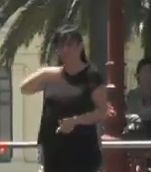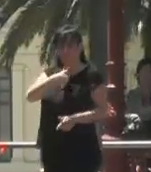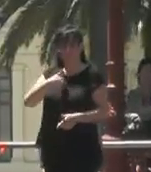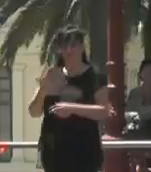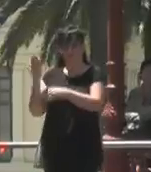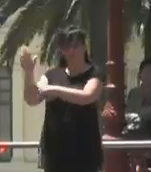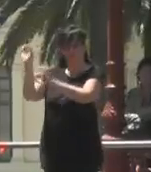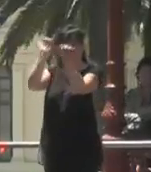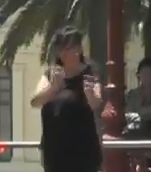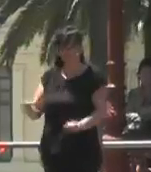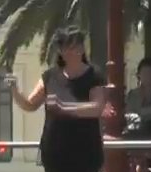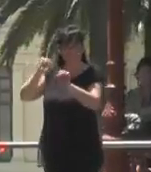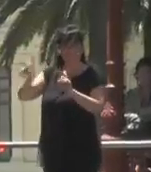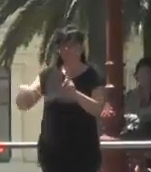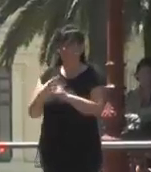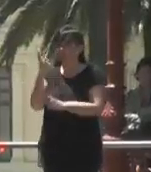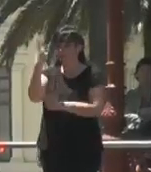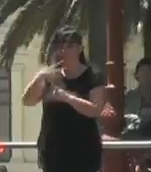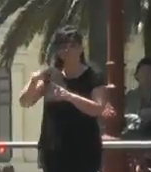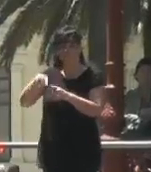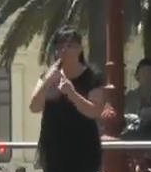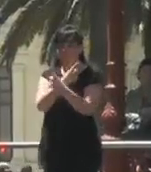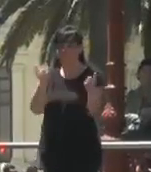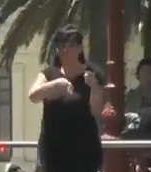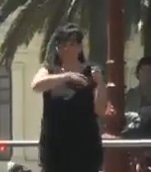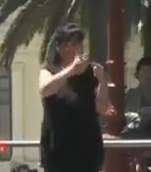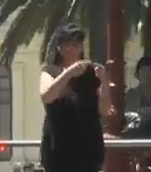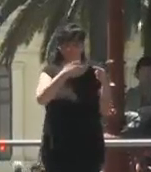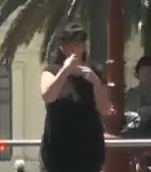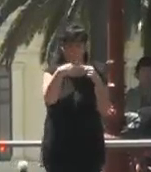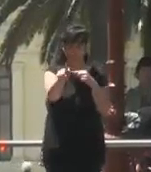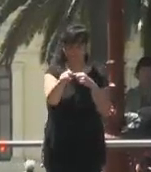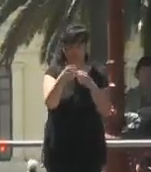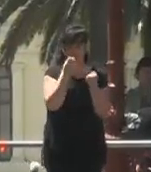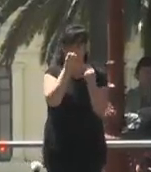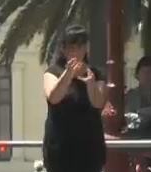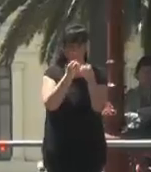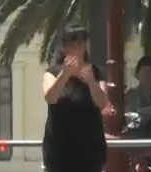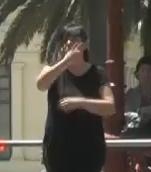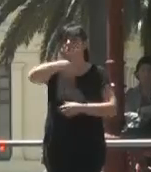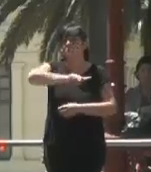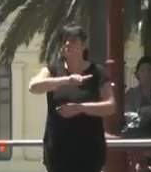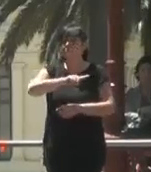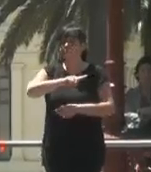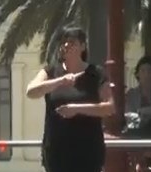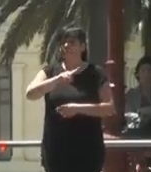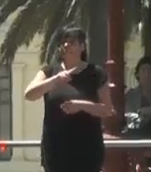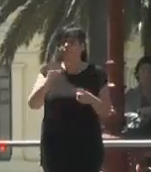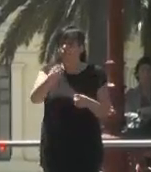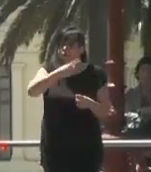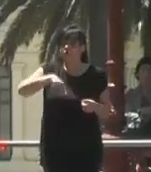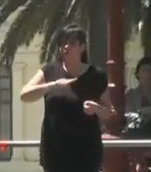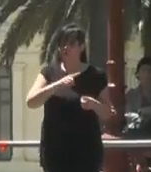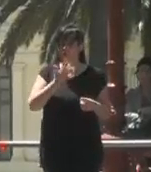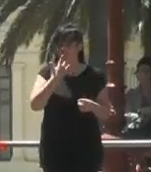E lles dicimos, sobre todo, dúas cousas. En primeiro lugar, lles mandamos un mensaxe. Non queremos que sexa a executiva